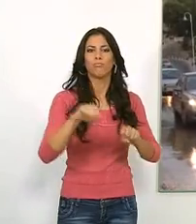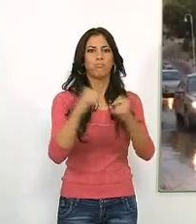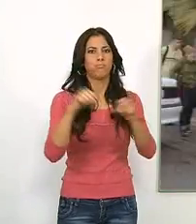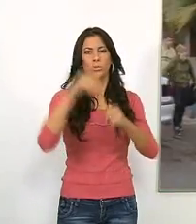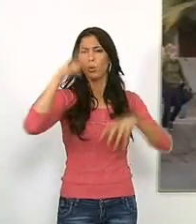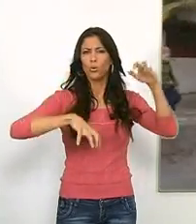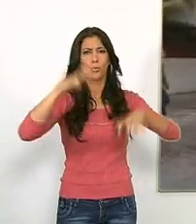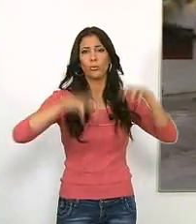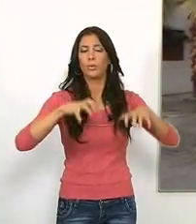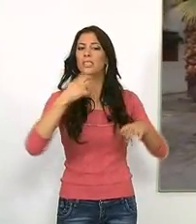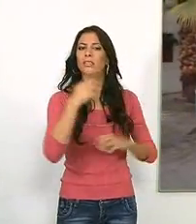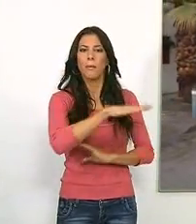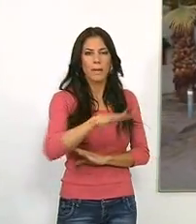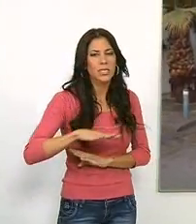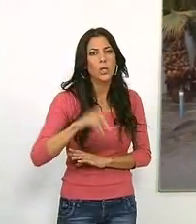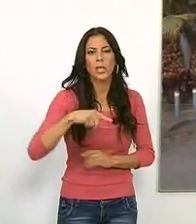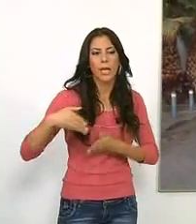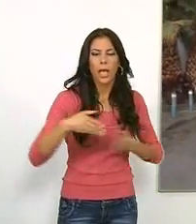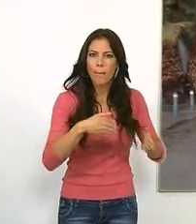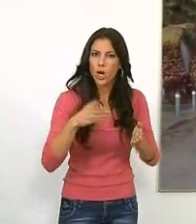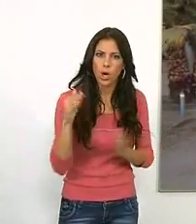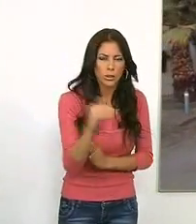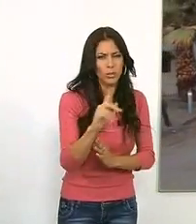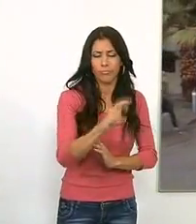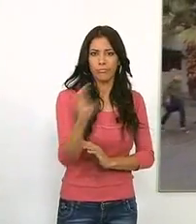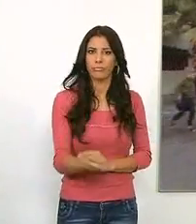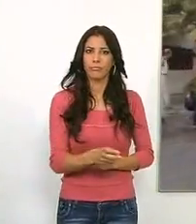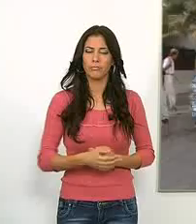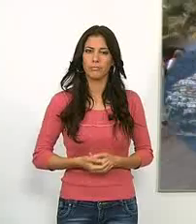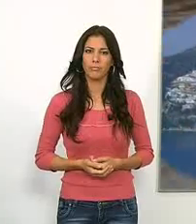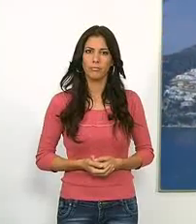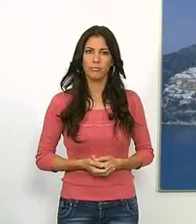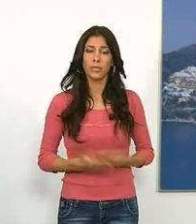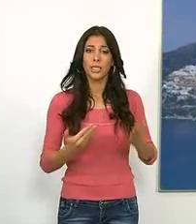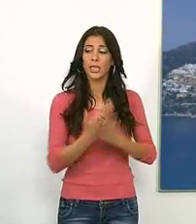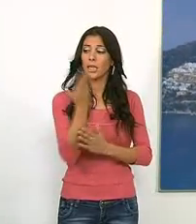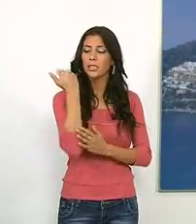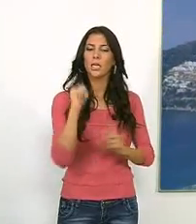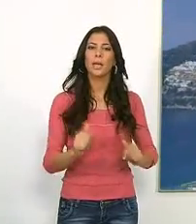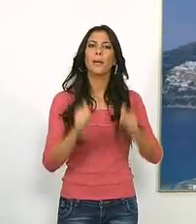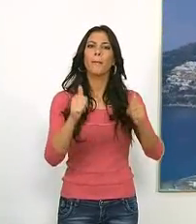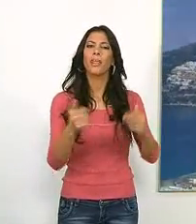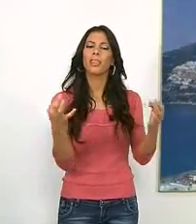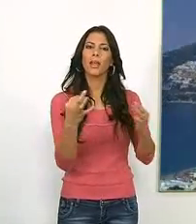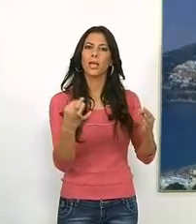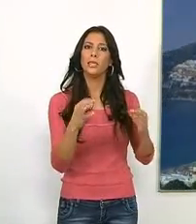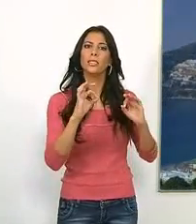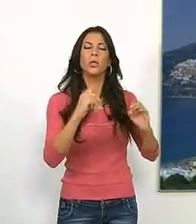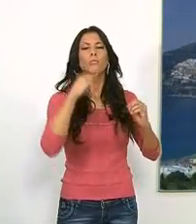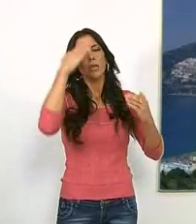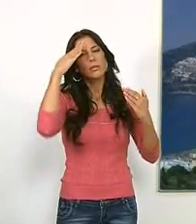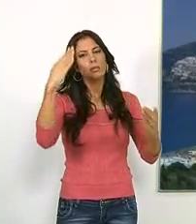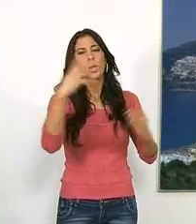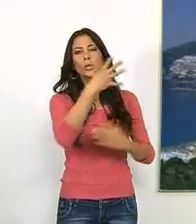sábado en paseos playas y caminos agrícolas en el el día de ayer comenzaron los actos de